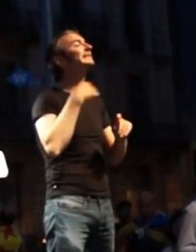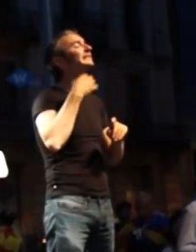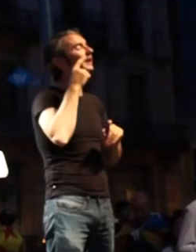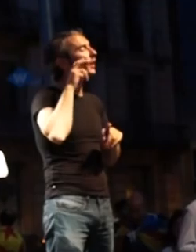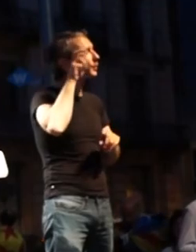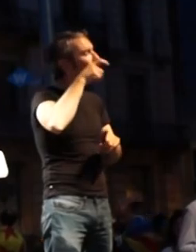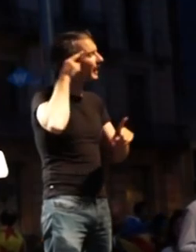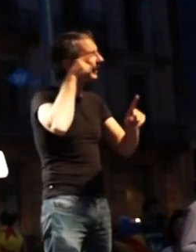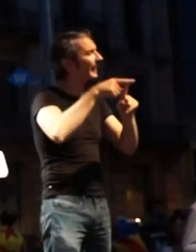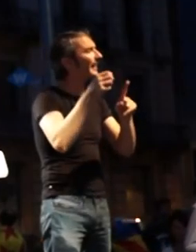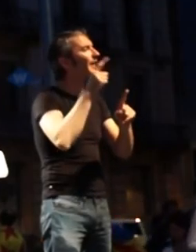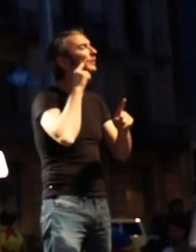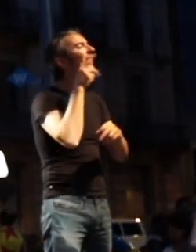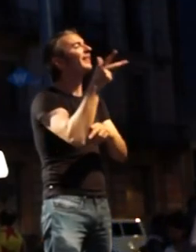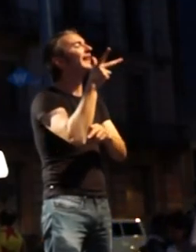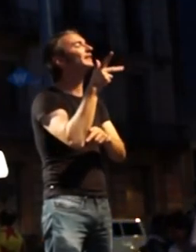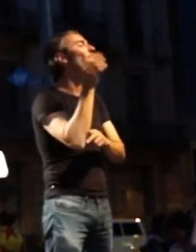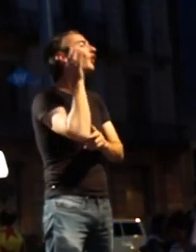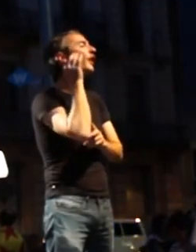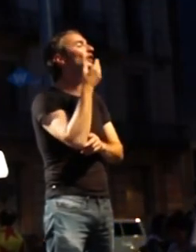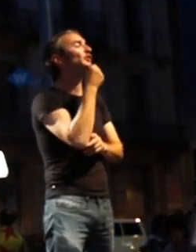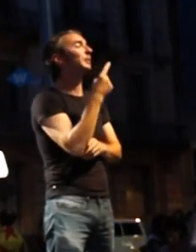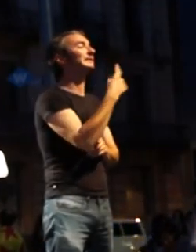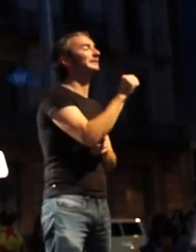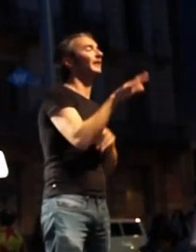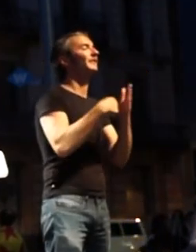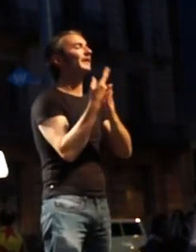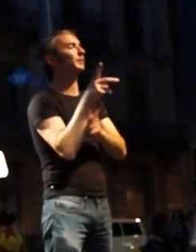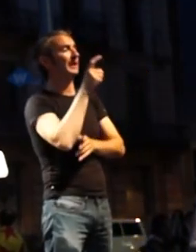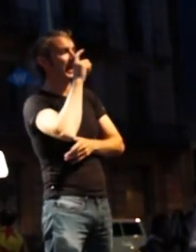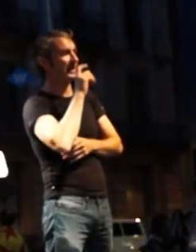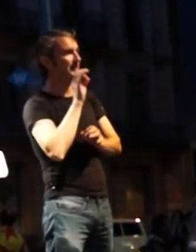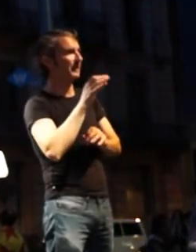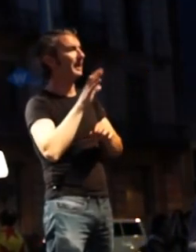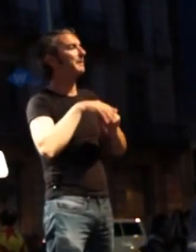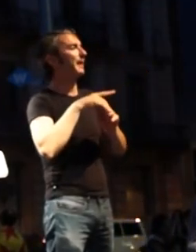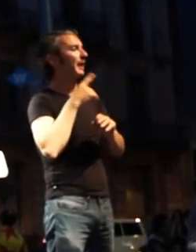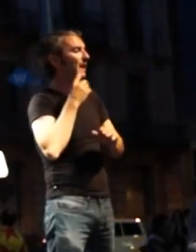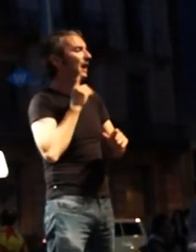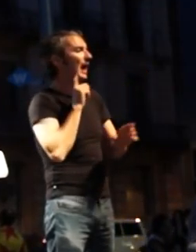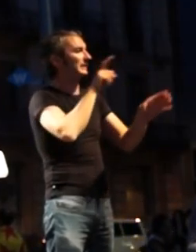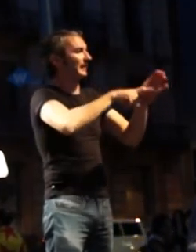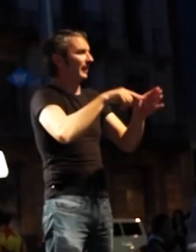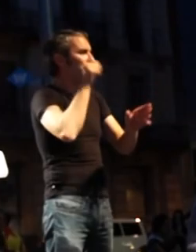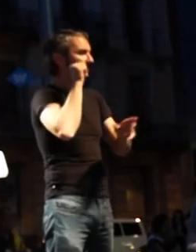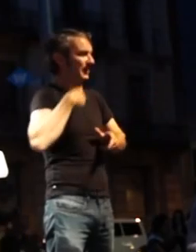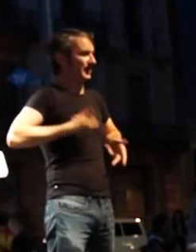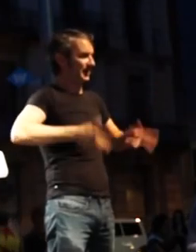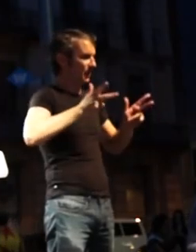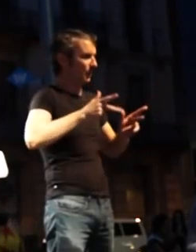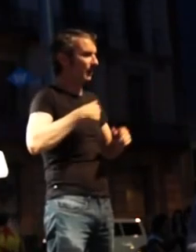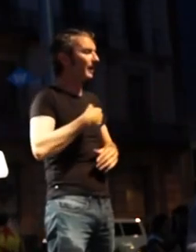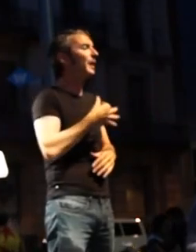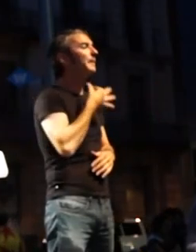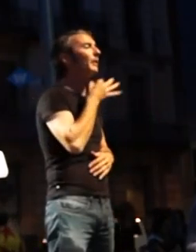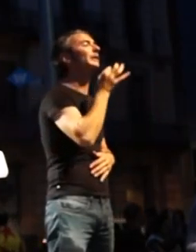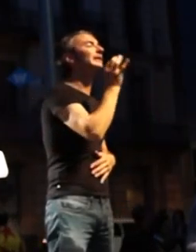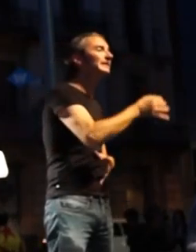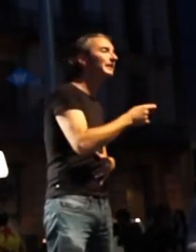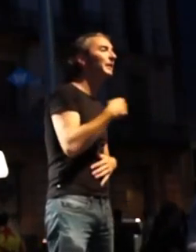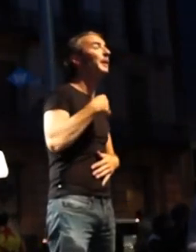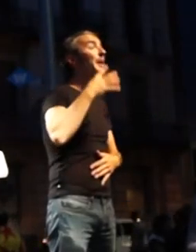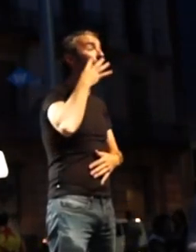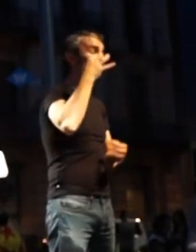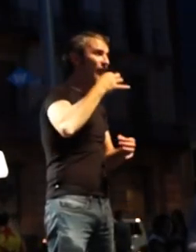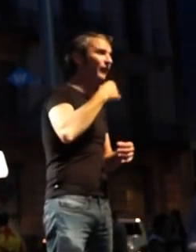limitar seriosament el dret de les dones joves d'entre 16 i 18 anys a poder accedir a l'avortament de manera lliure. Se'ls hi pren la veu i es requereix del